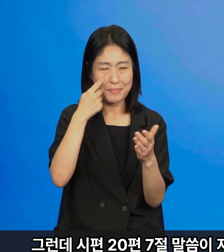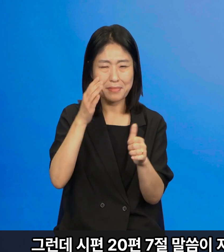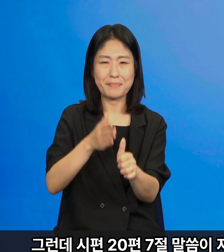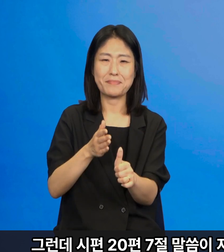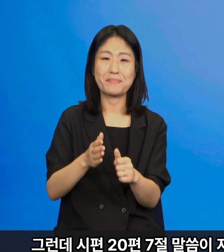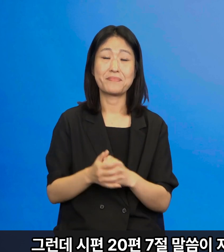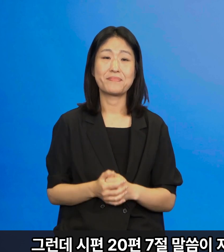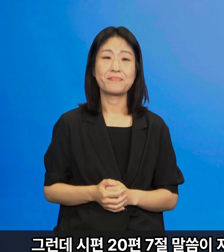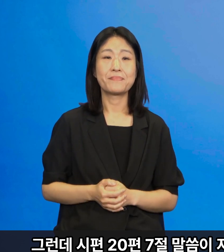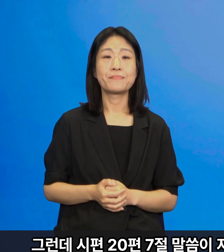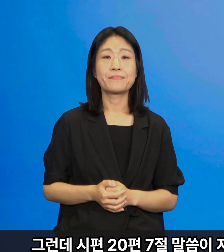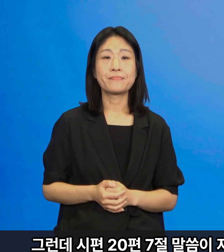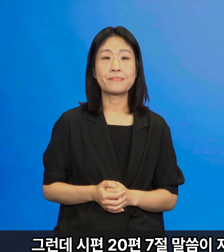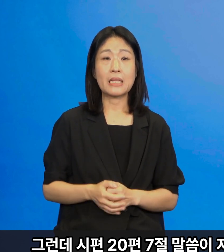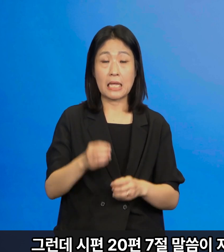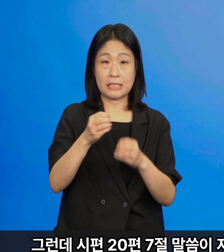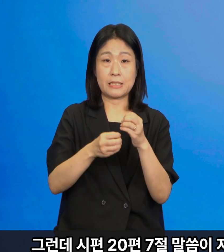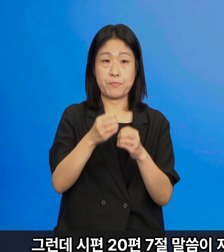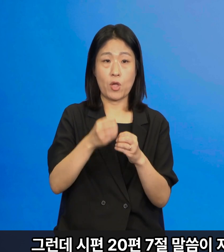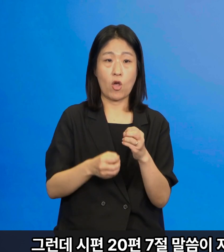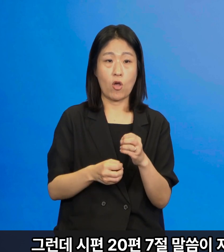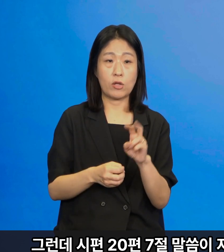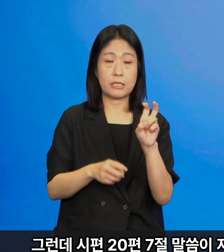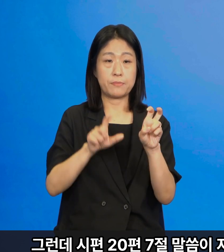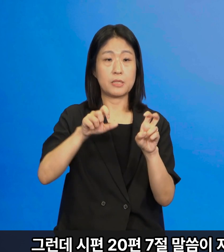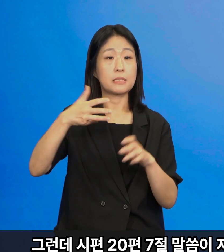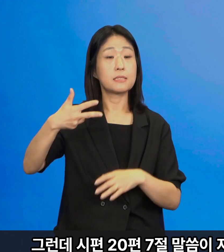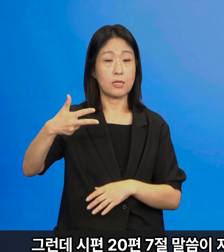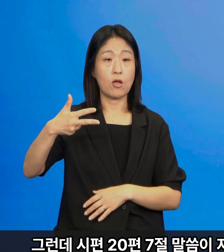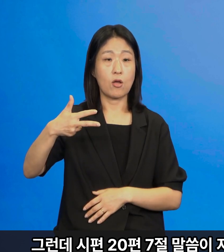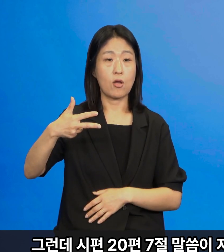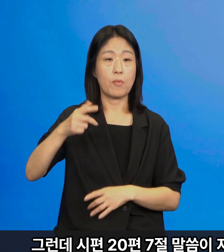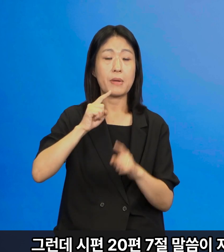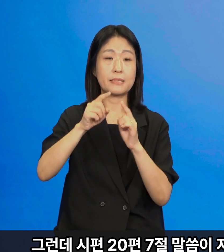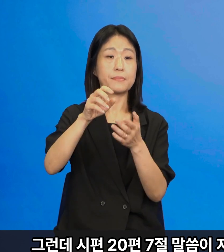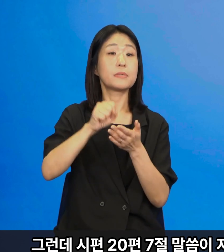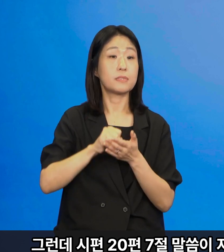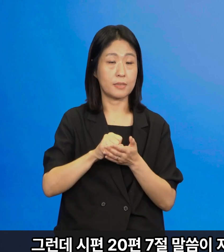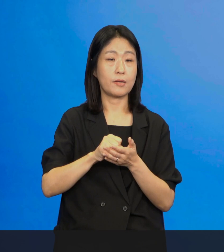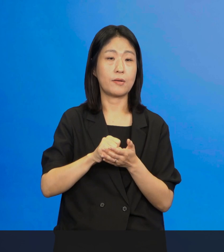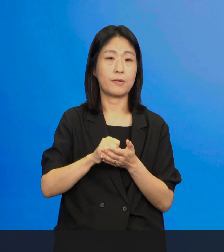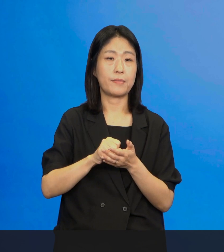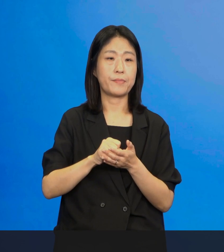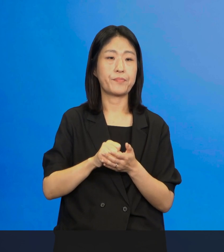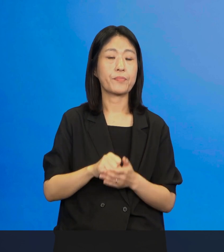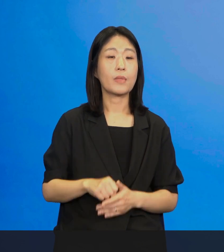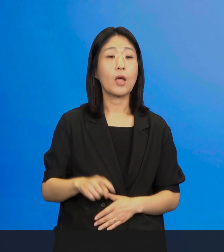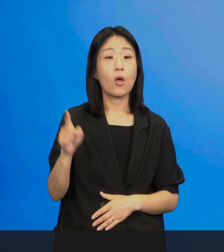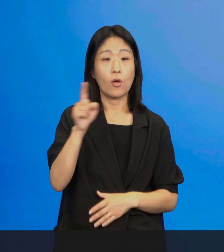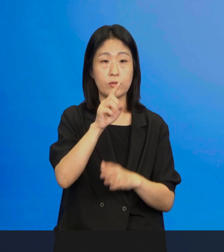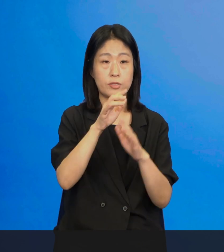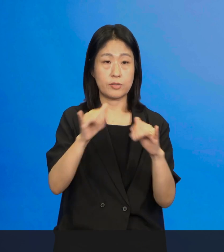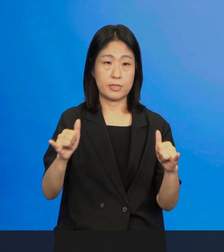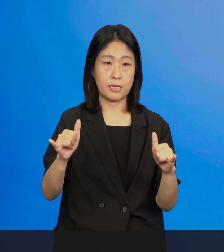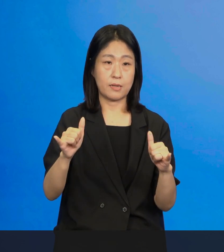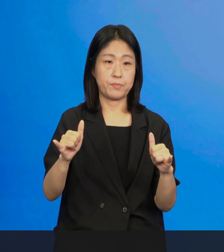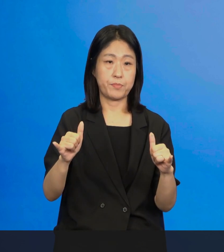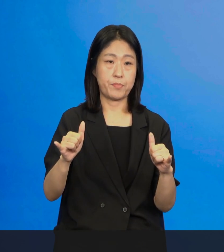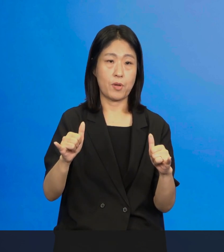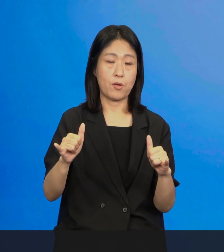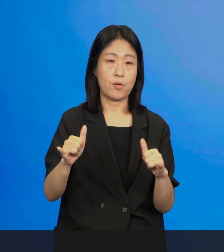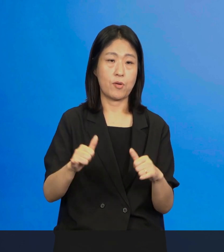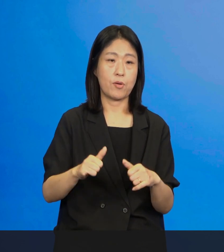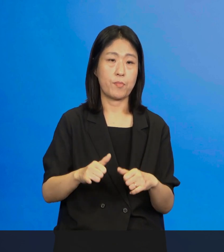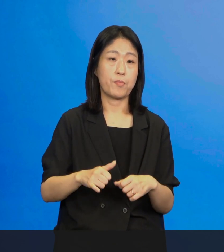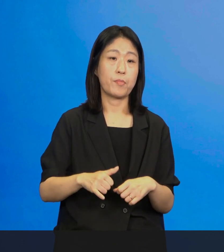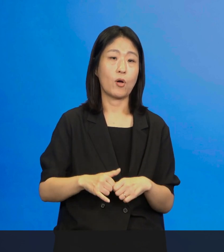그런데 시편 20편 7절 말씀이 저에게 붙들어졌어요. 같이 읽어볼까요? 시작. 어떤 사람은